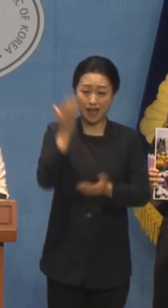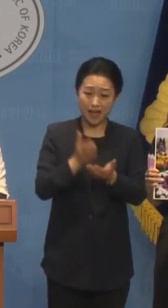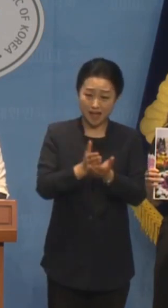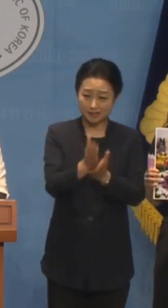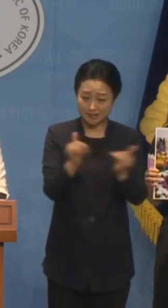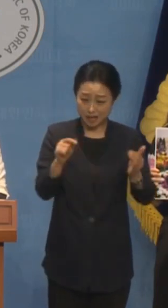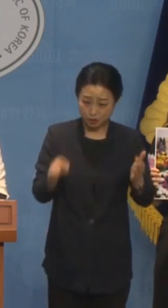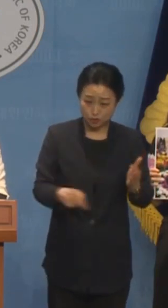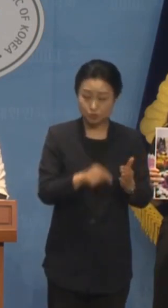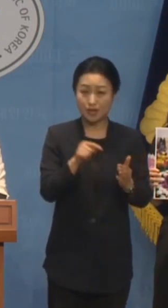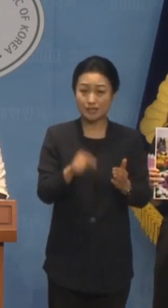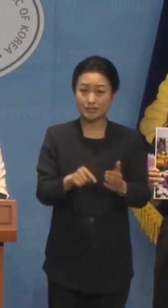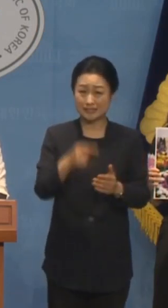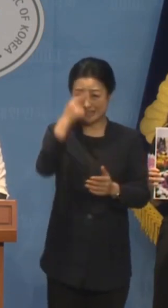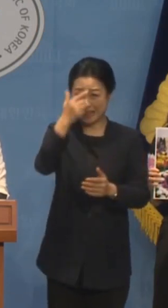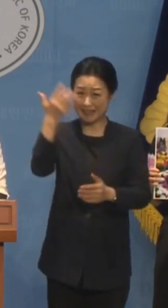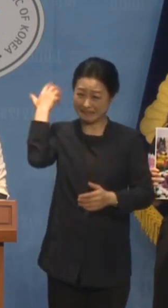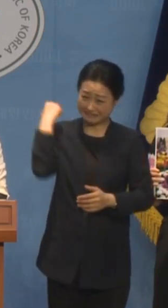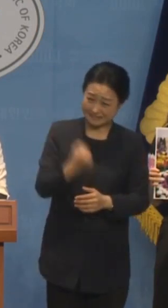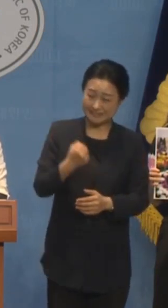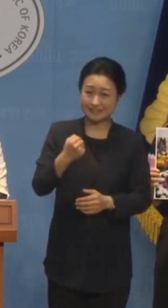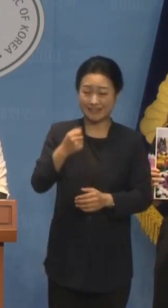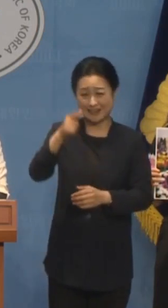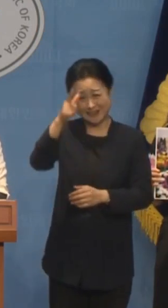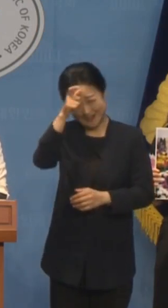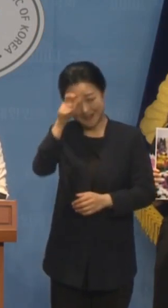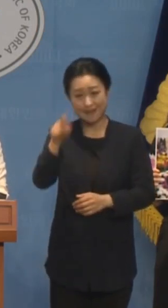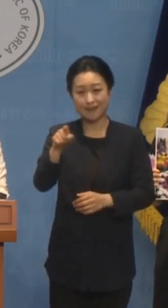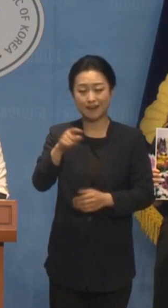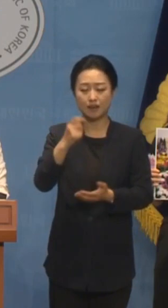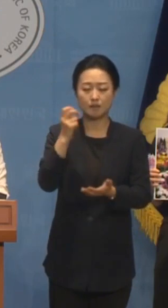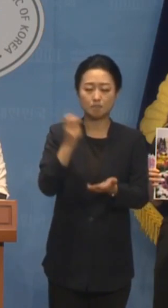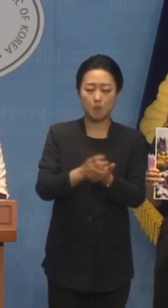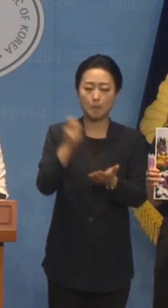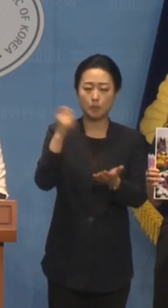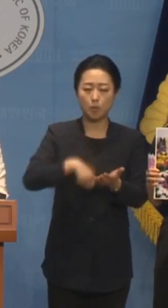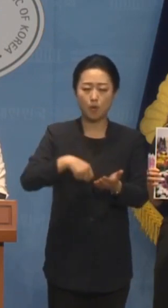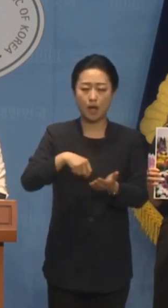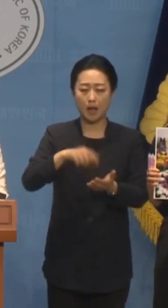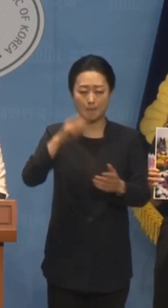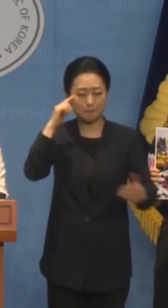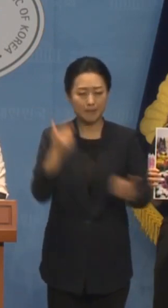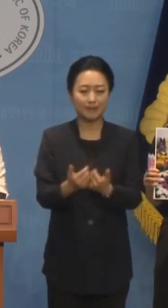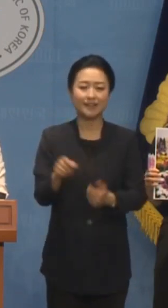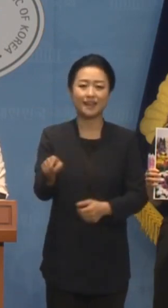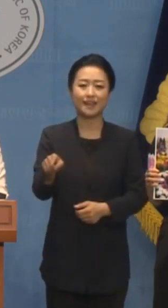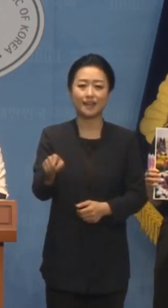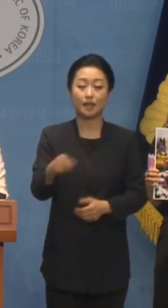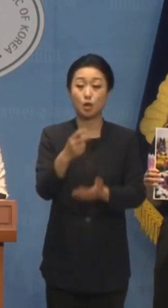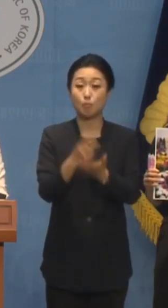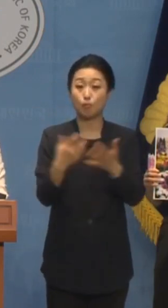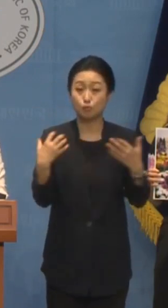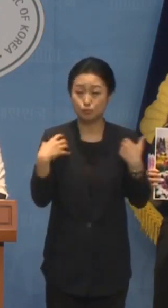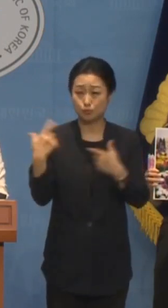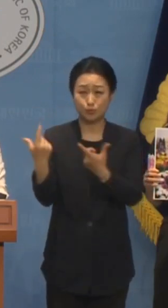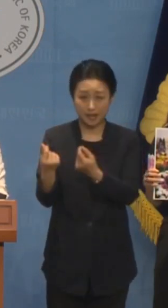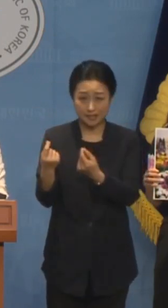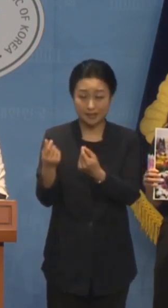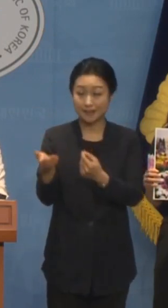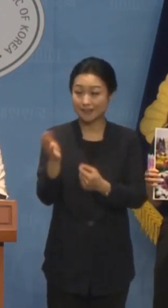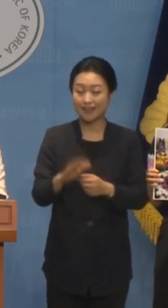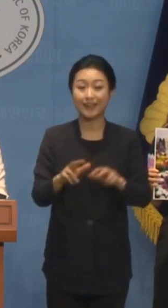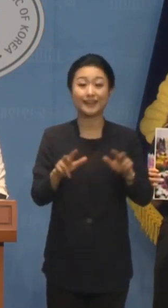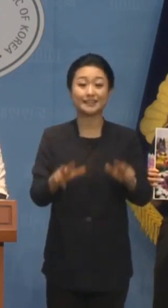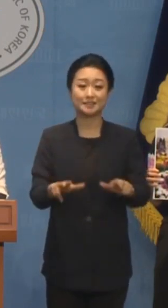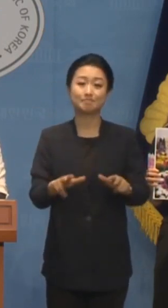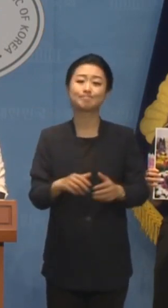중에 고리타분한 이야기를 하며 이 법 통과를 막아섰습니다. 법무부도 그랬습니다. 그런데